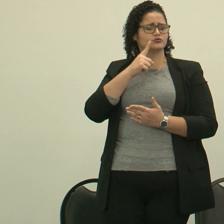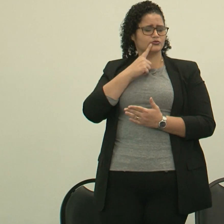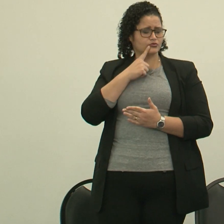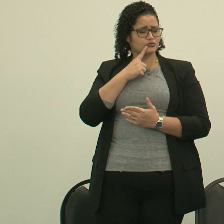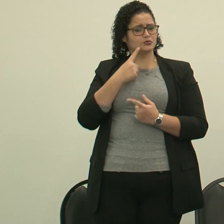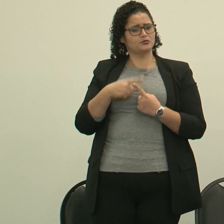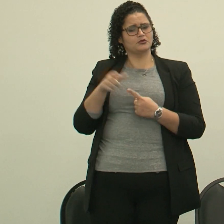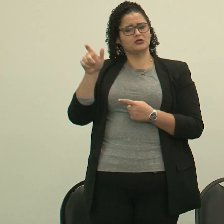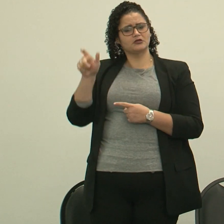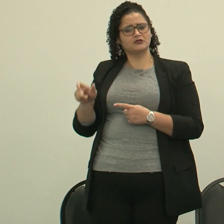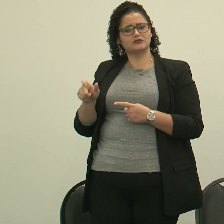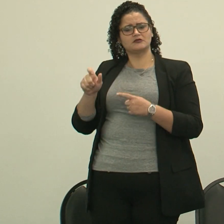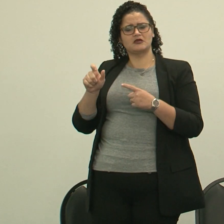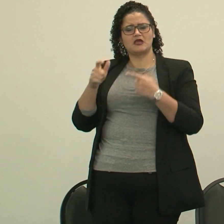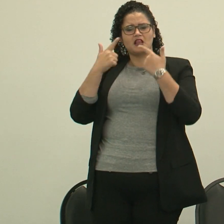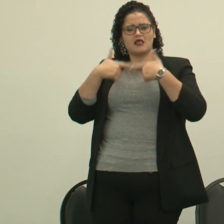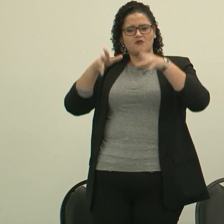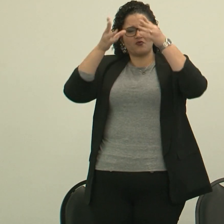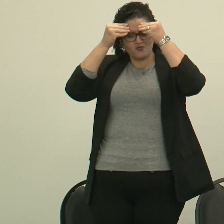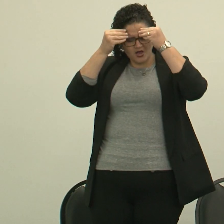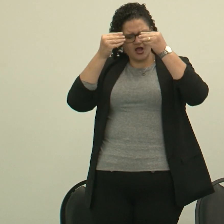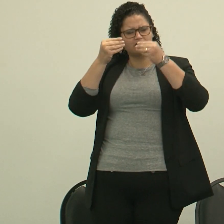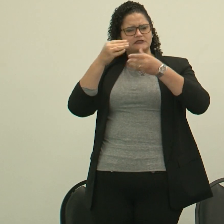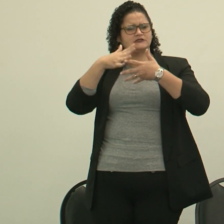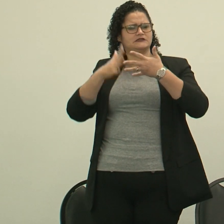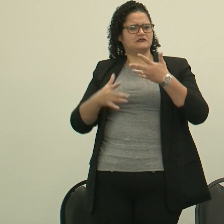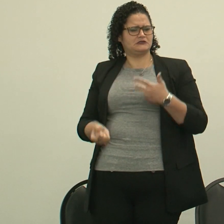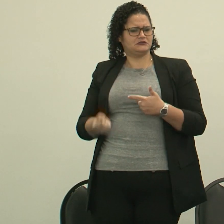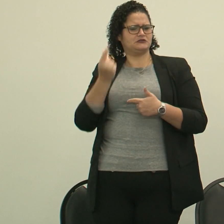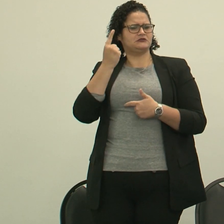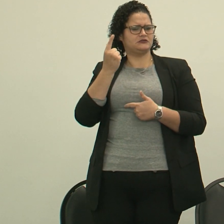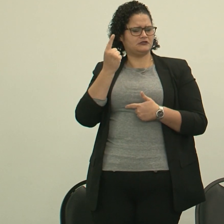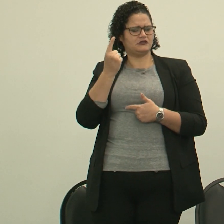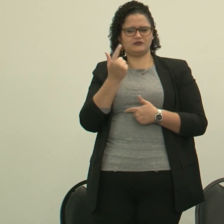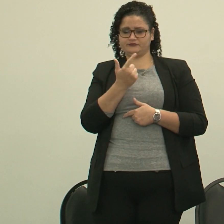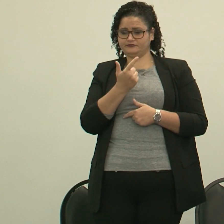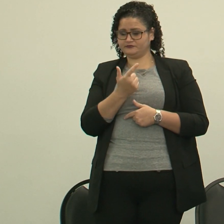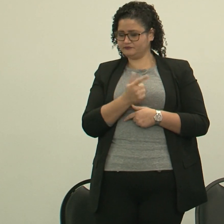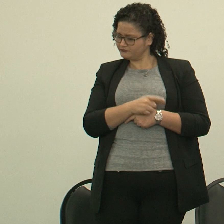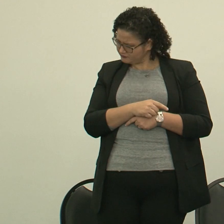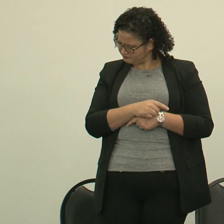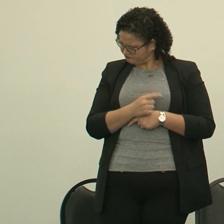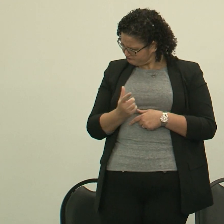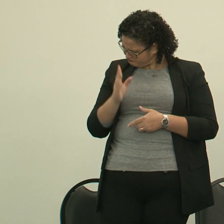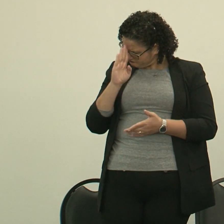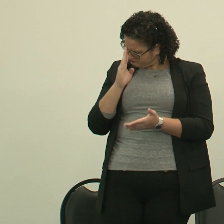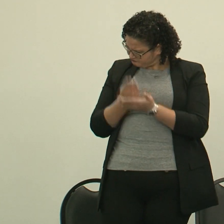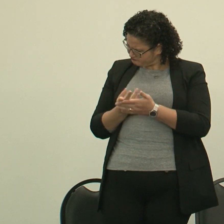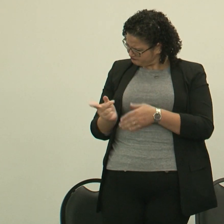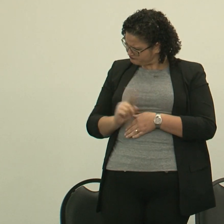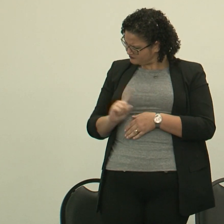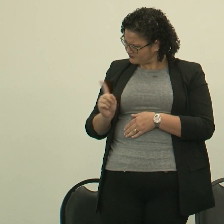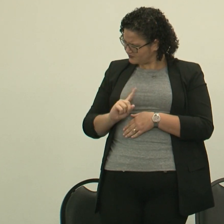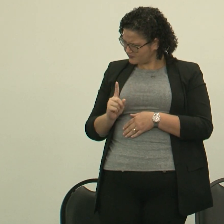por achar que a linguagem de sinais ser estranho. Aí o outro fala: inacreditável. Foi comprovado